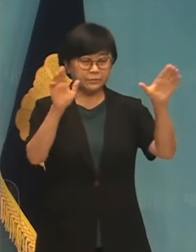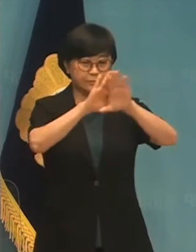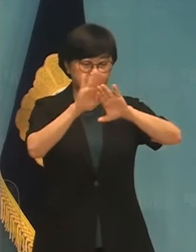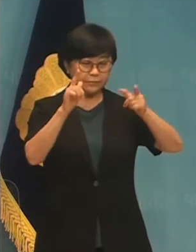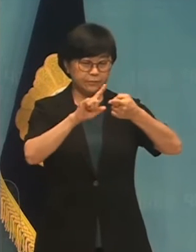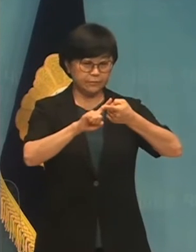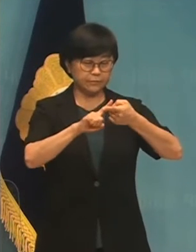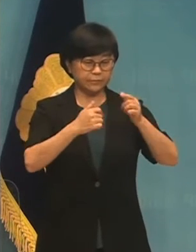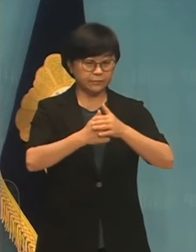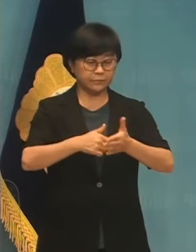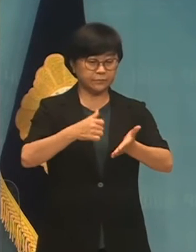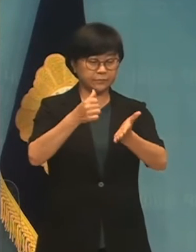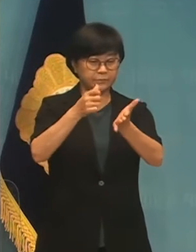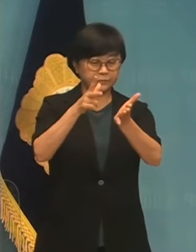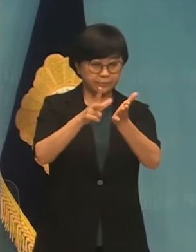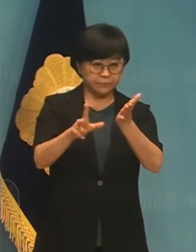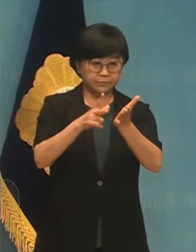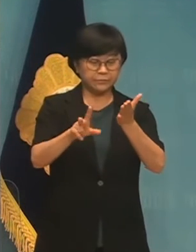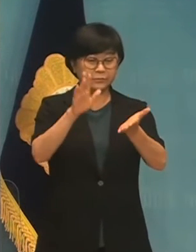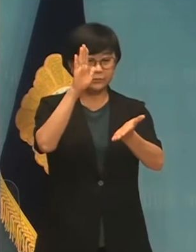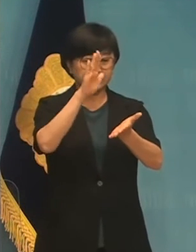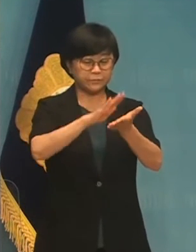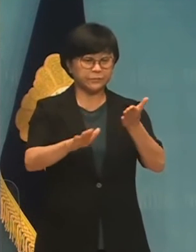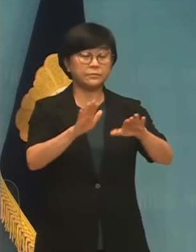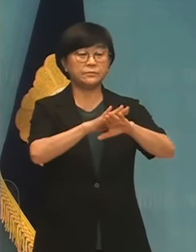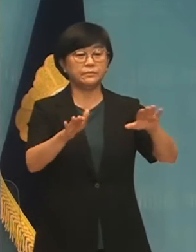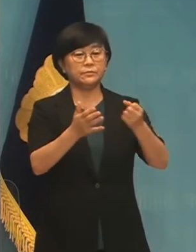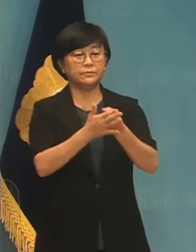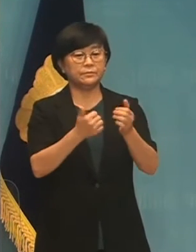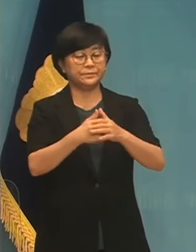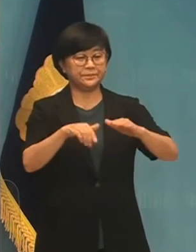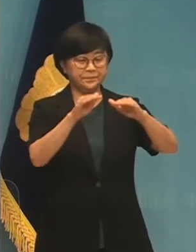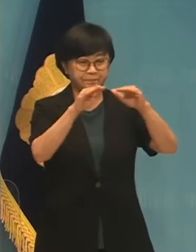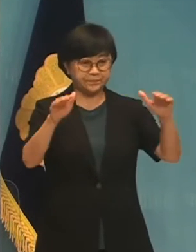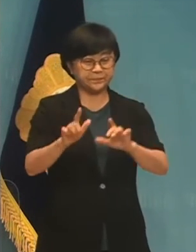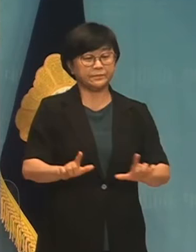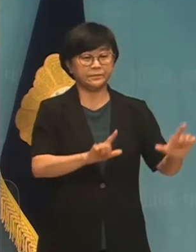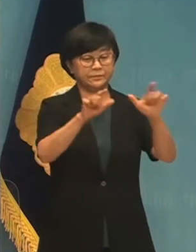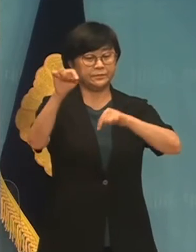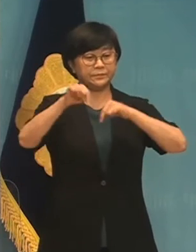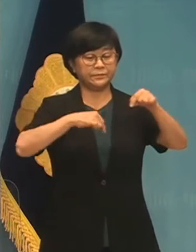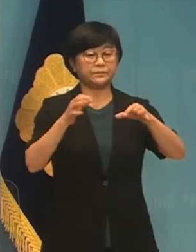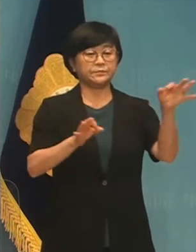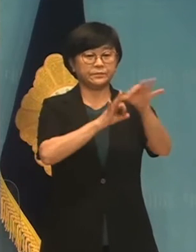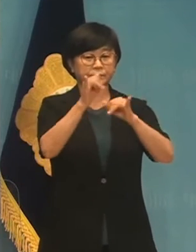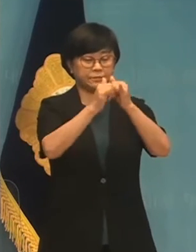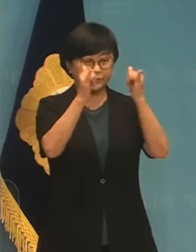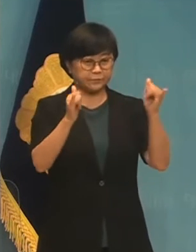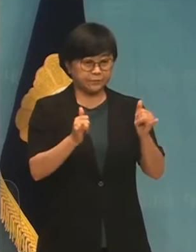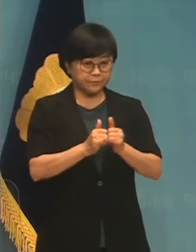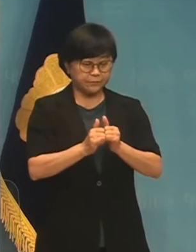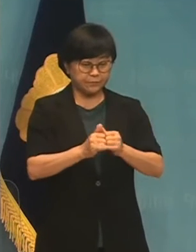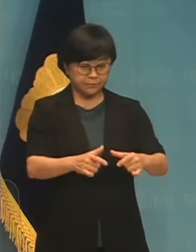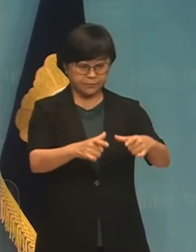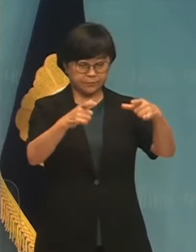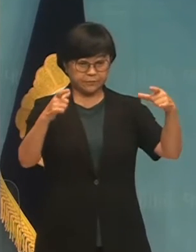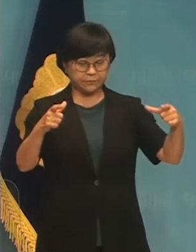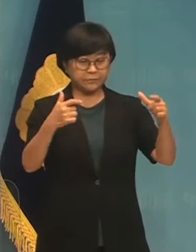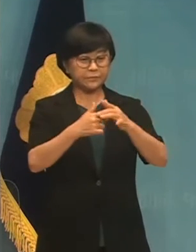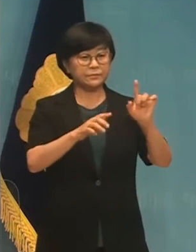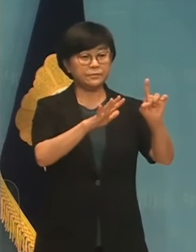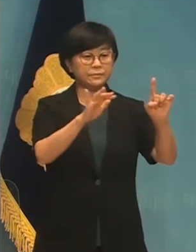기후변화와 자원 고갈을 해결하는 시대, 좀 더 평등하게 살 수 있는 정치, 경제, 사회적 투자의 확대,